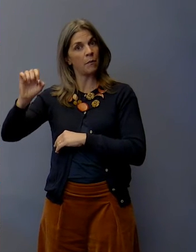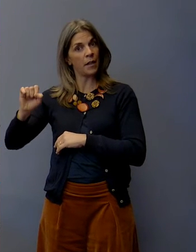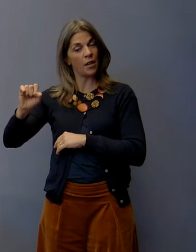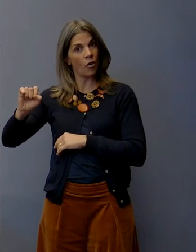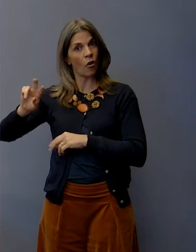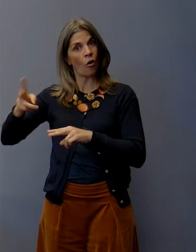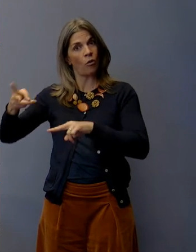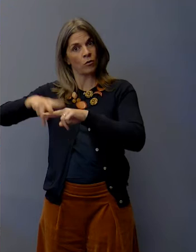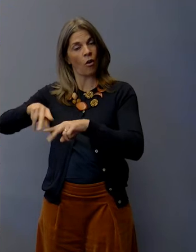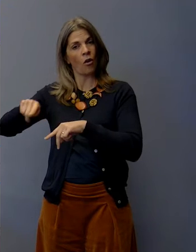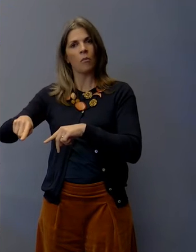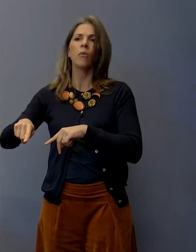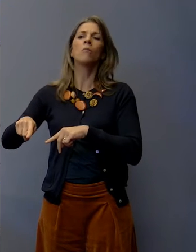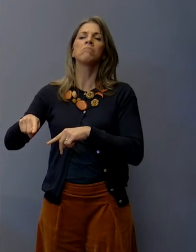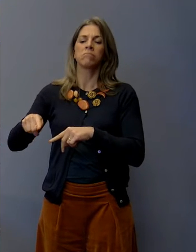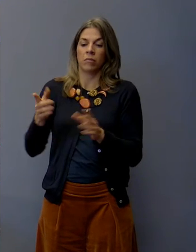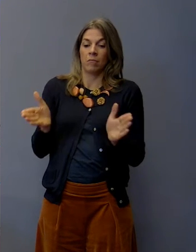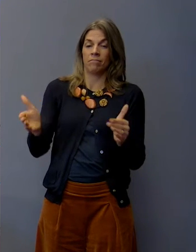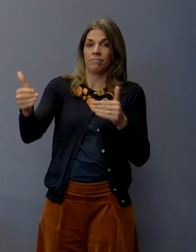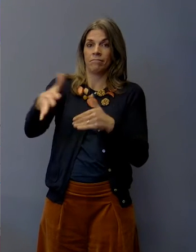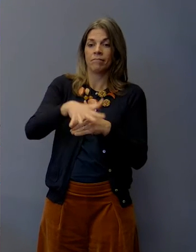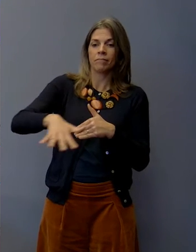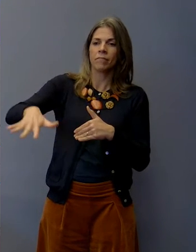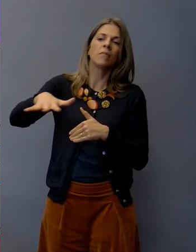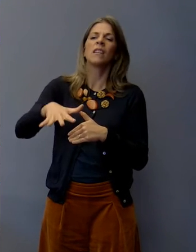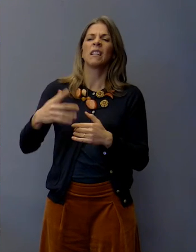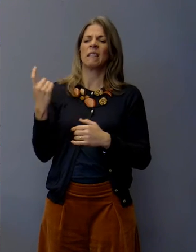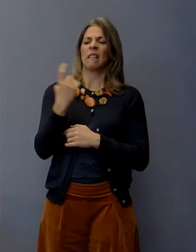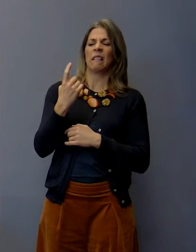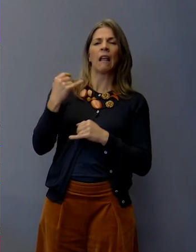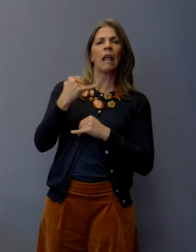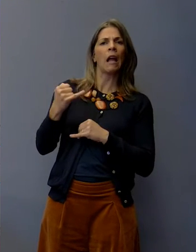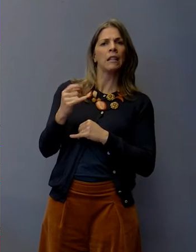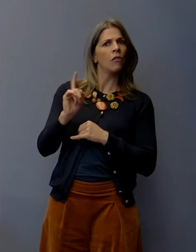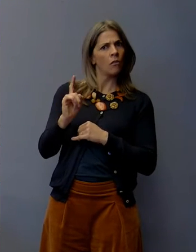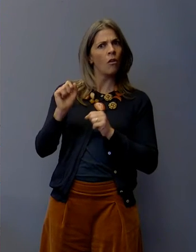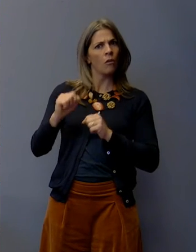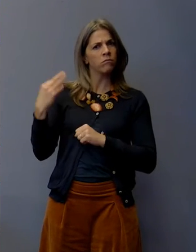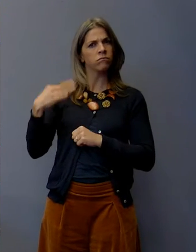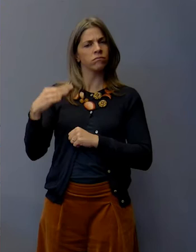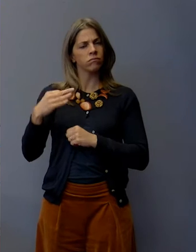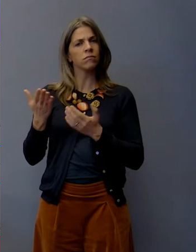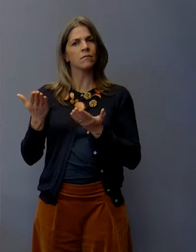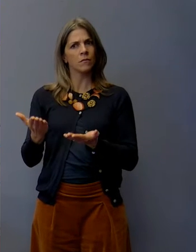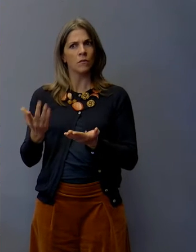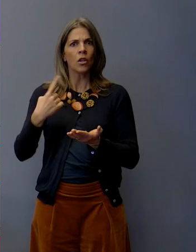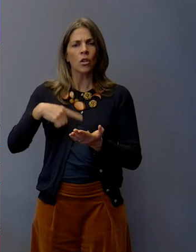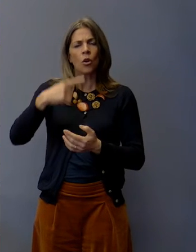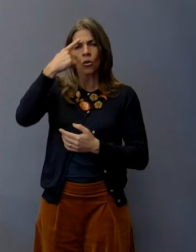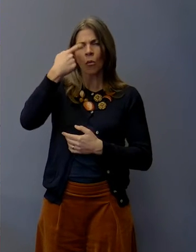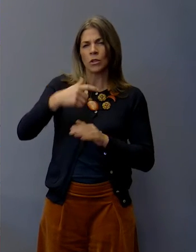non delle delle criticità ma delle eccellenze e lo dice uno che ha fatto il presidente di municipio ma sa benissimo come